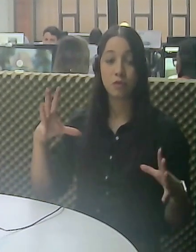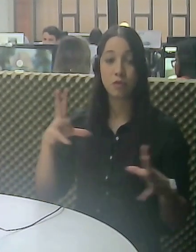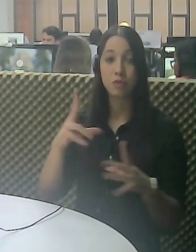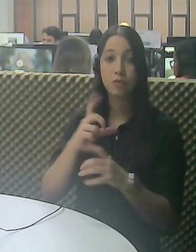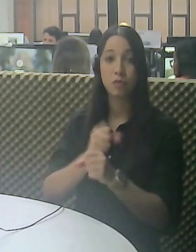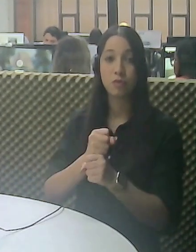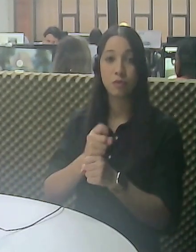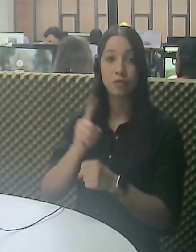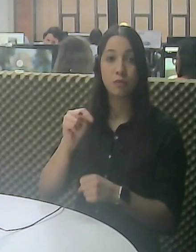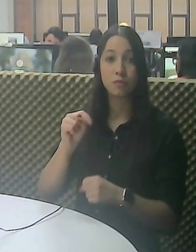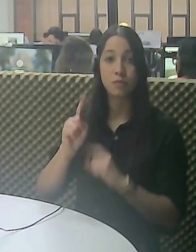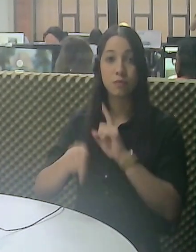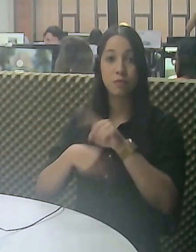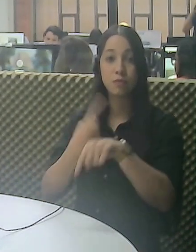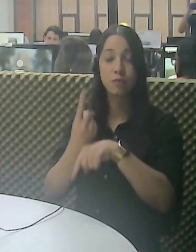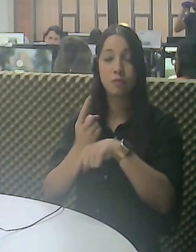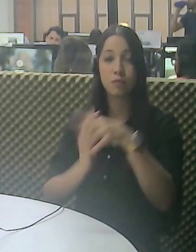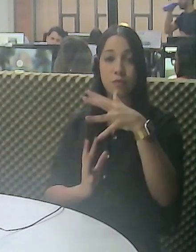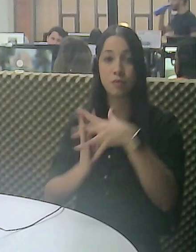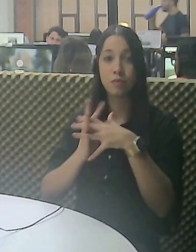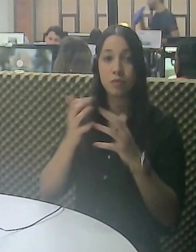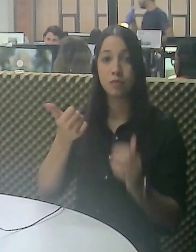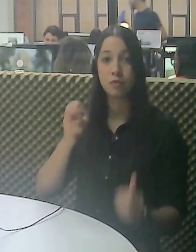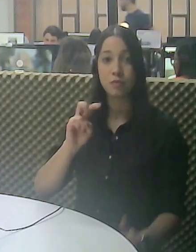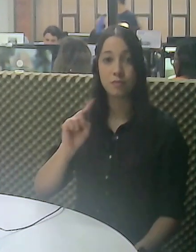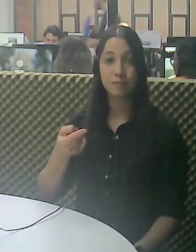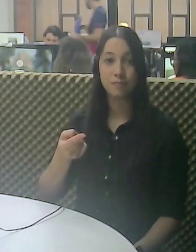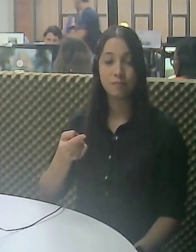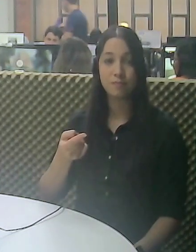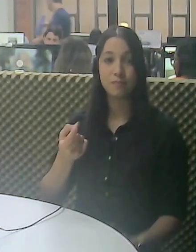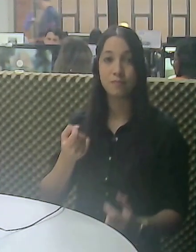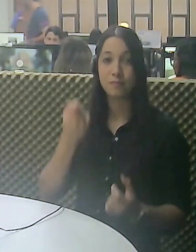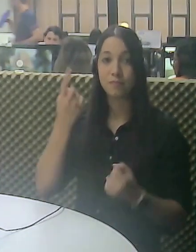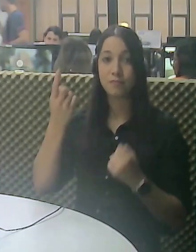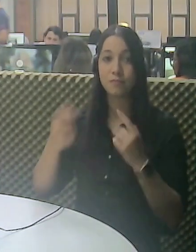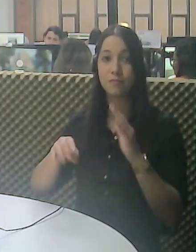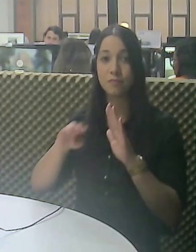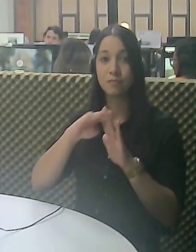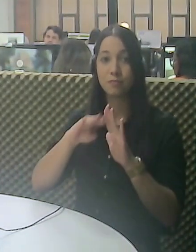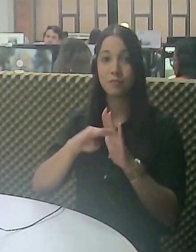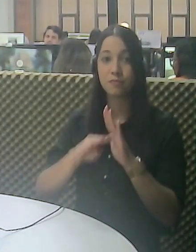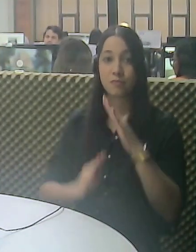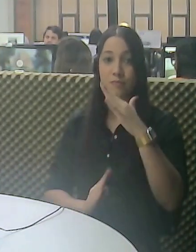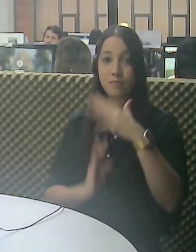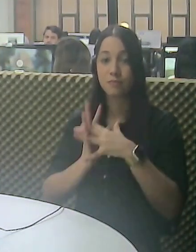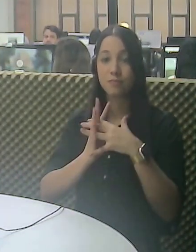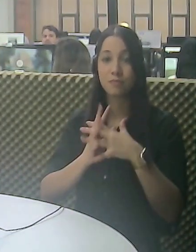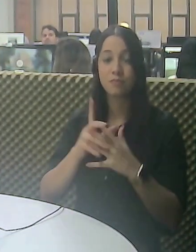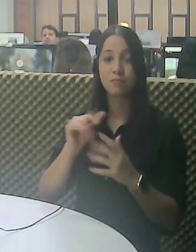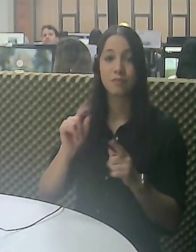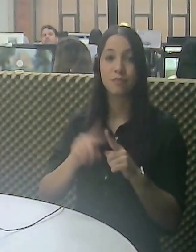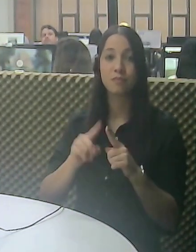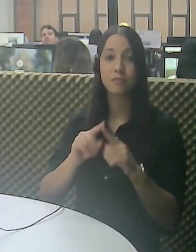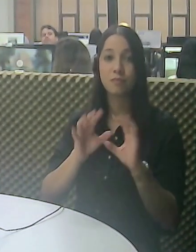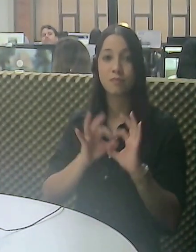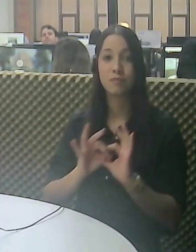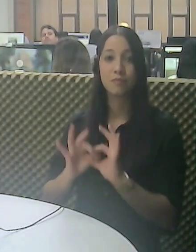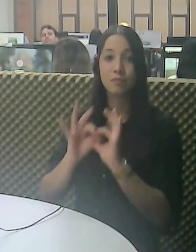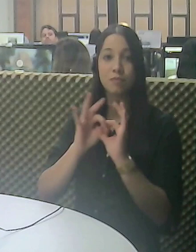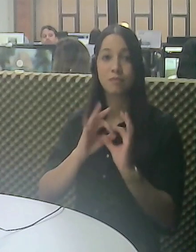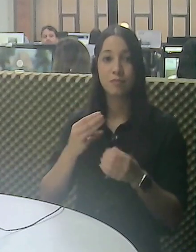de formalizações supera a marca de 15 mil. Entre alguns fatores, o recorde é possível graças ao integrador